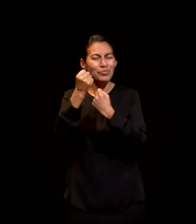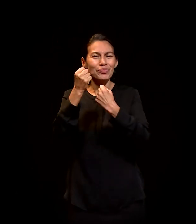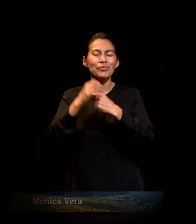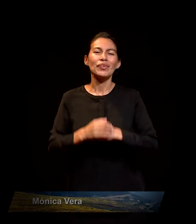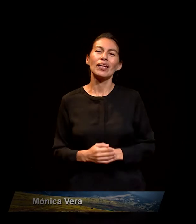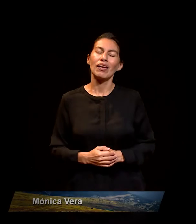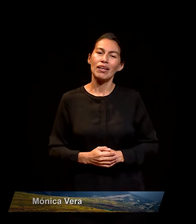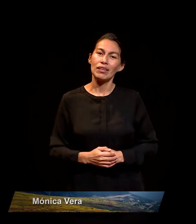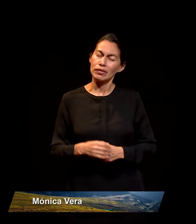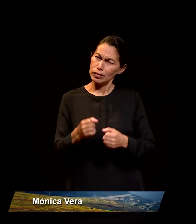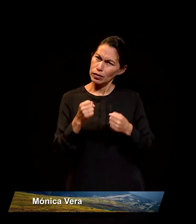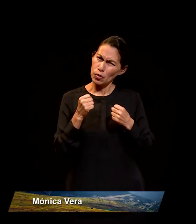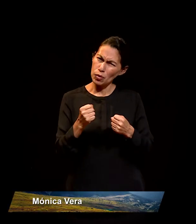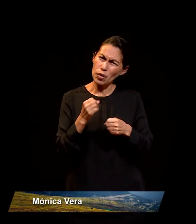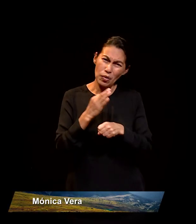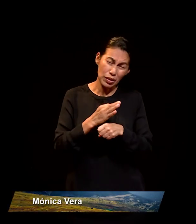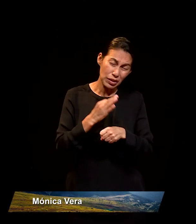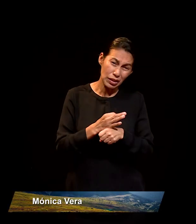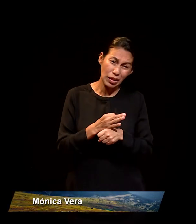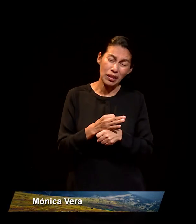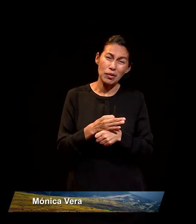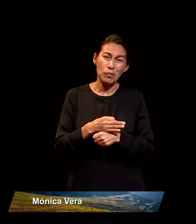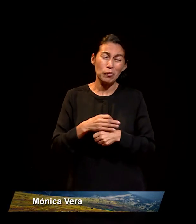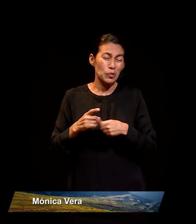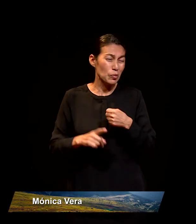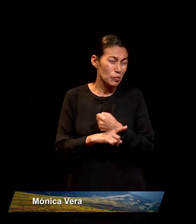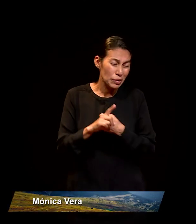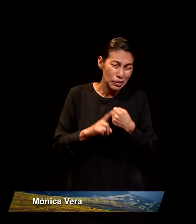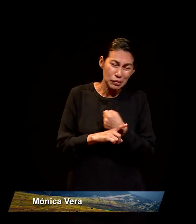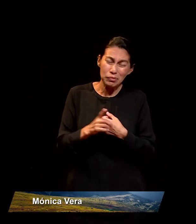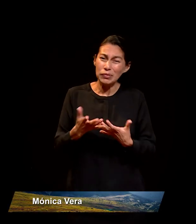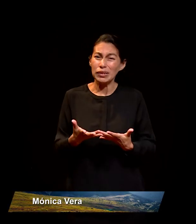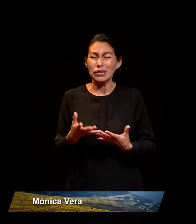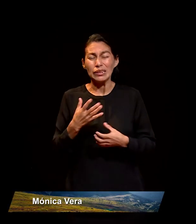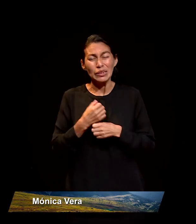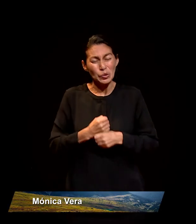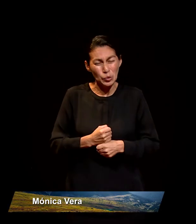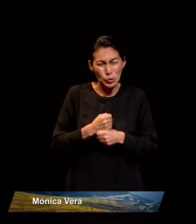sin duda alguna vivimos en épocas de mucho temor